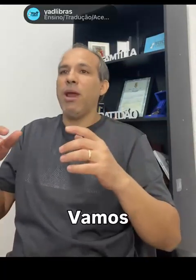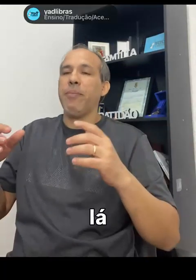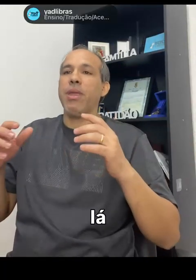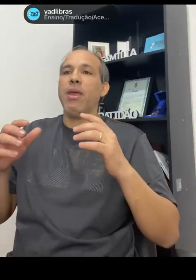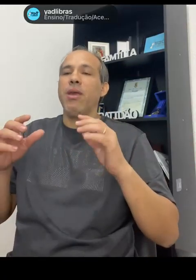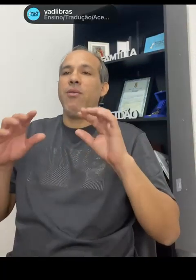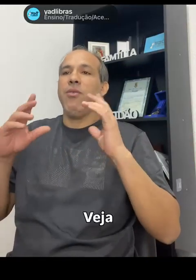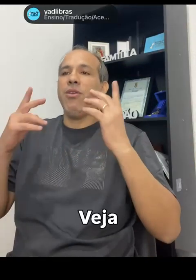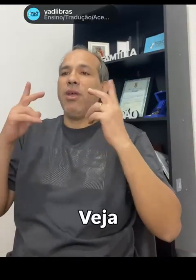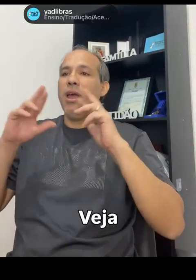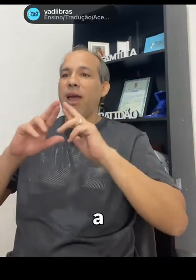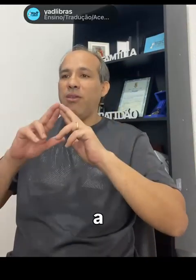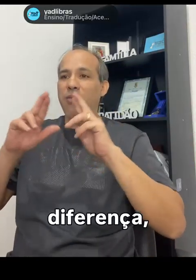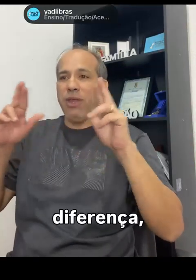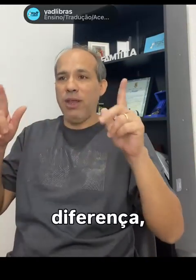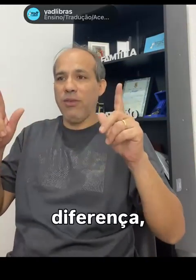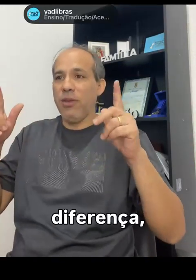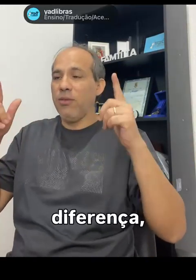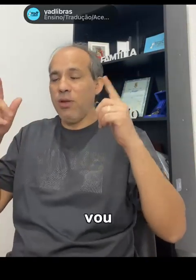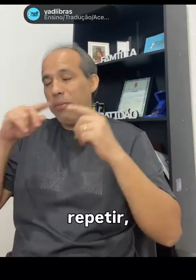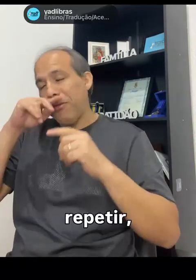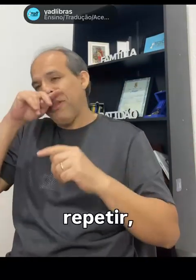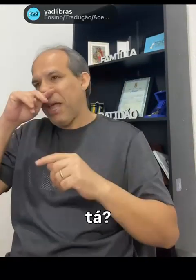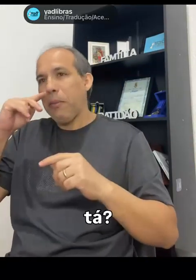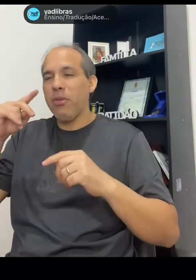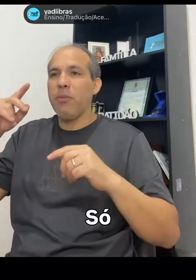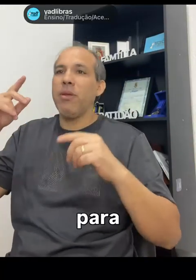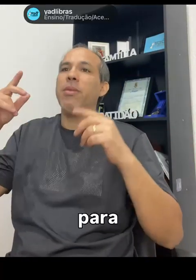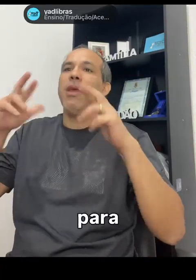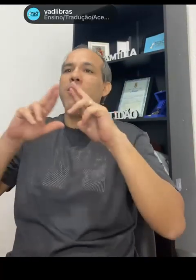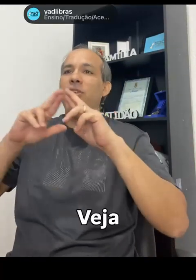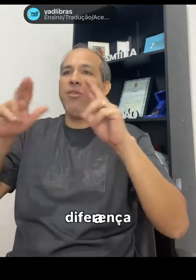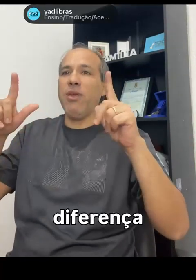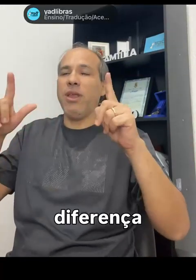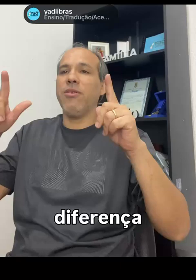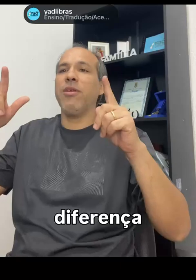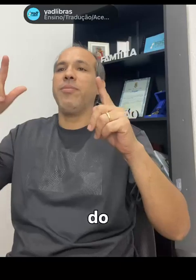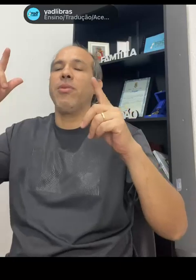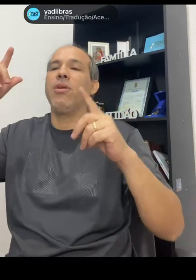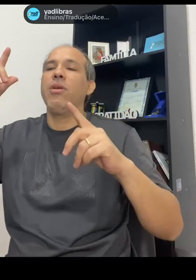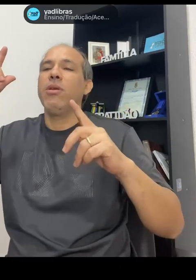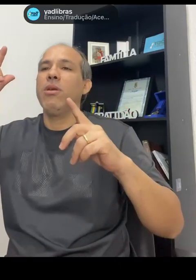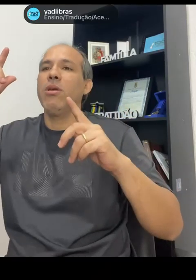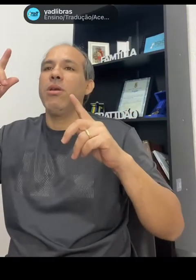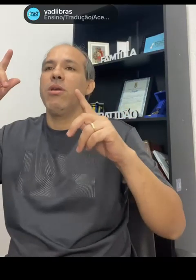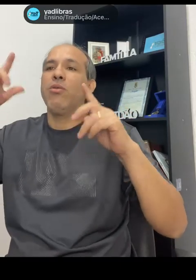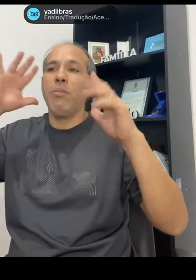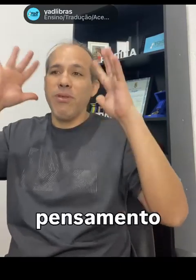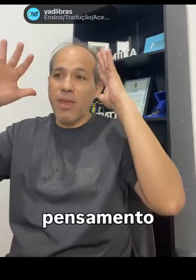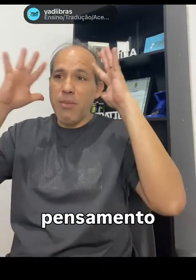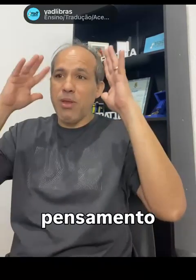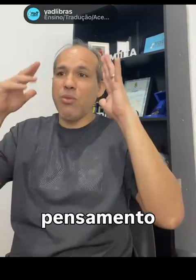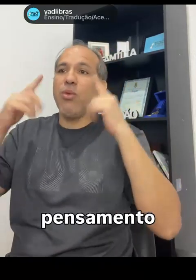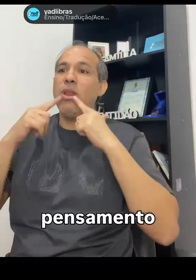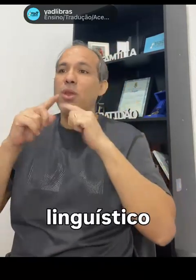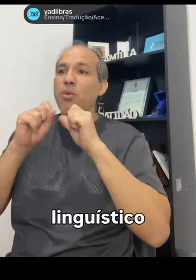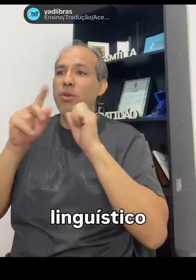Vamos lá. Veja a diferença, vou repetir, tá? Veja a diferença do pensamento